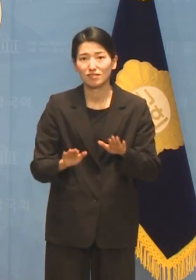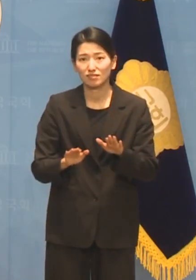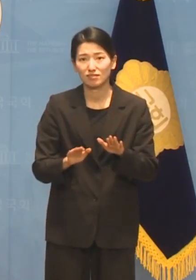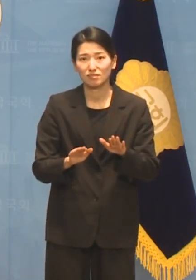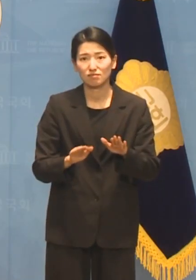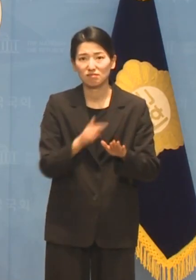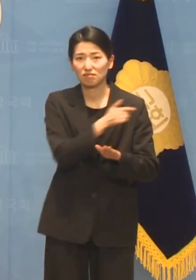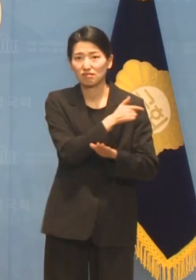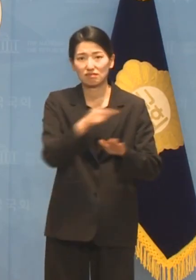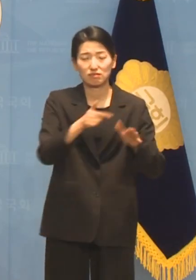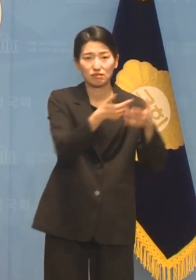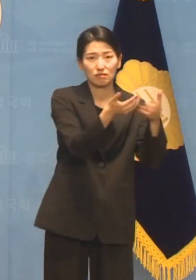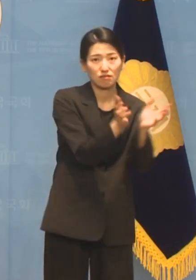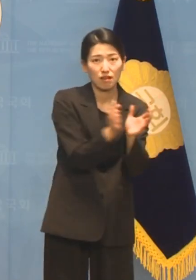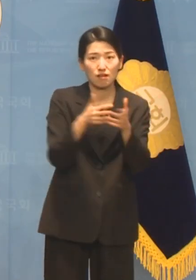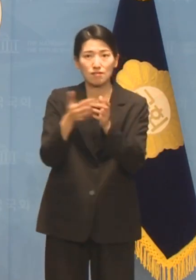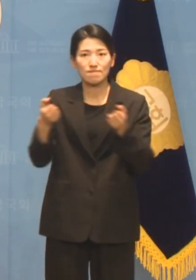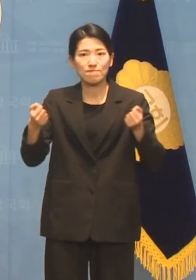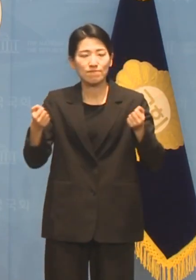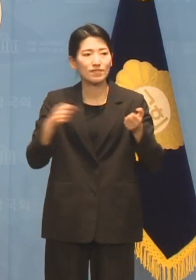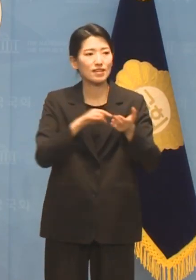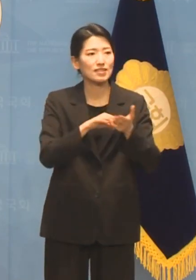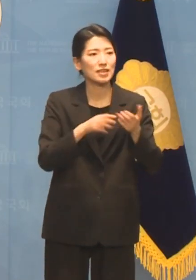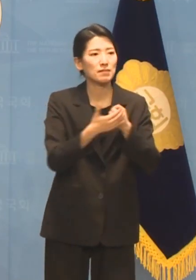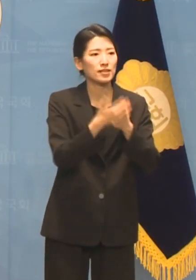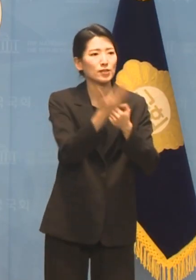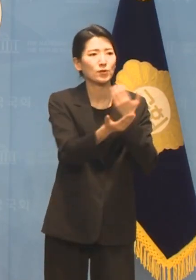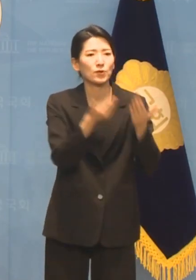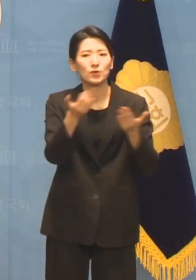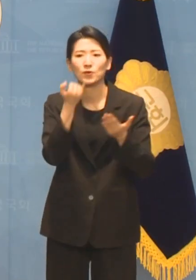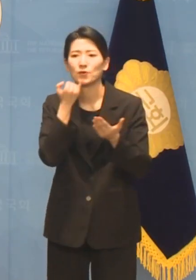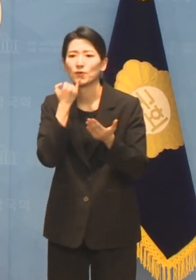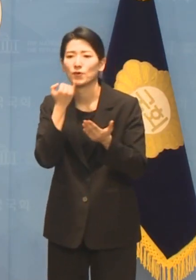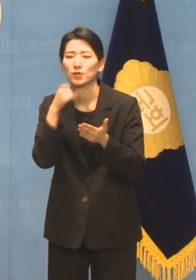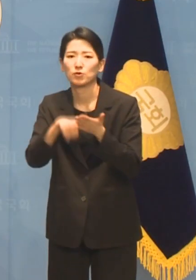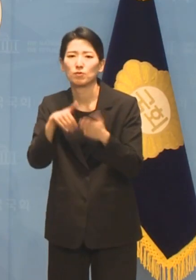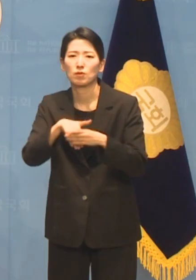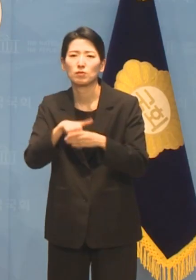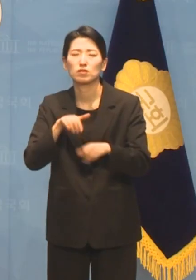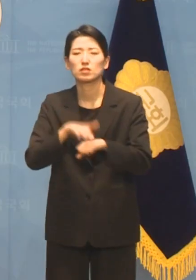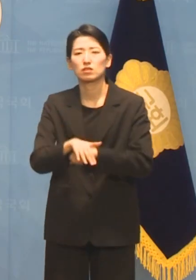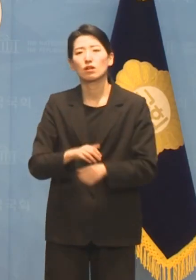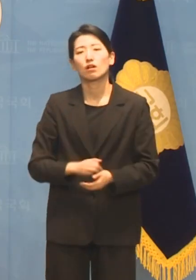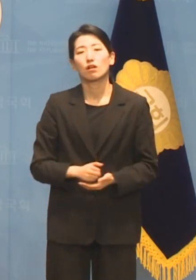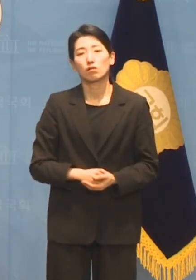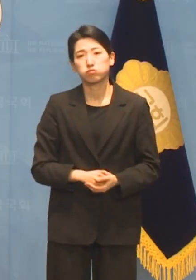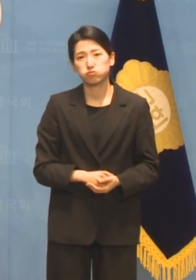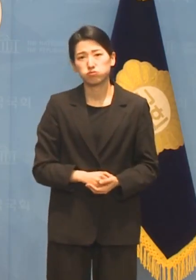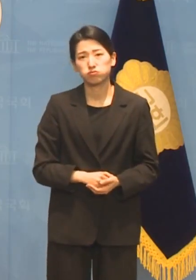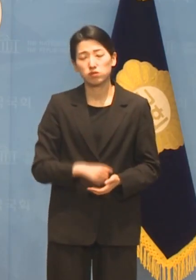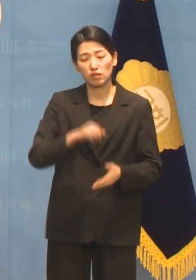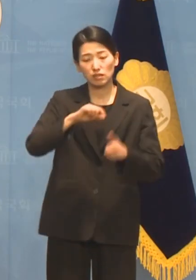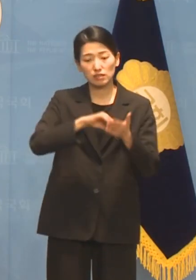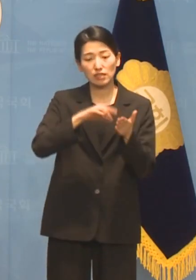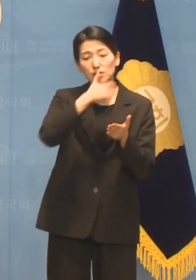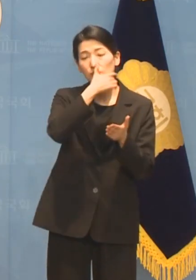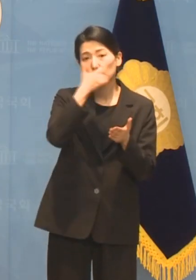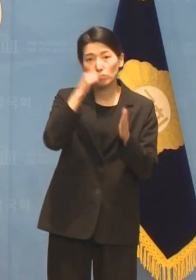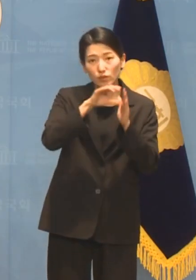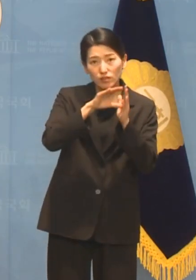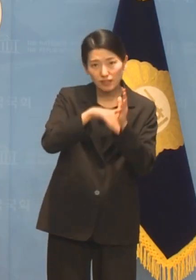행태는 더욱 유감입니다. 세수가 부족하면 증세나 국채 발행으로 해결해야 하는 것이 국가